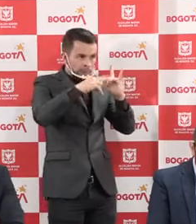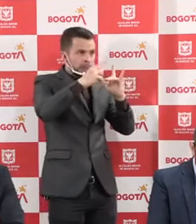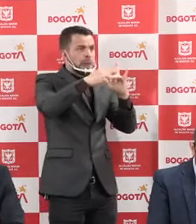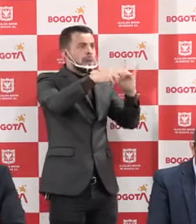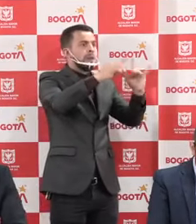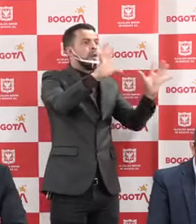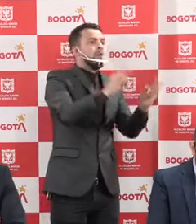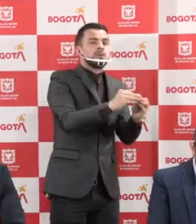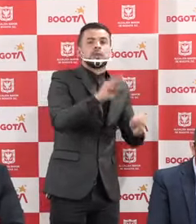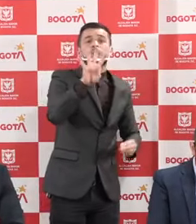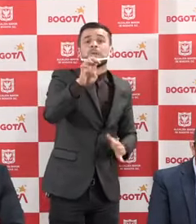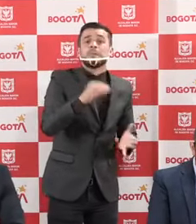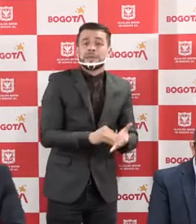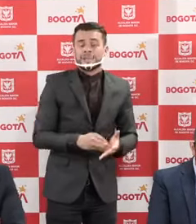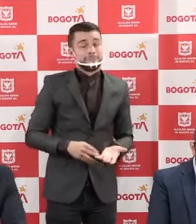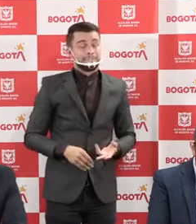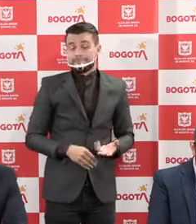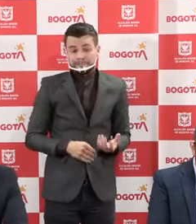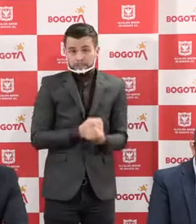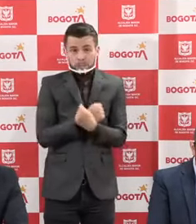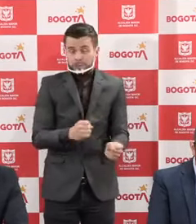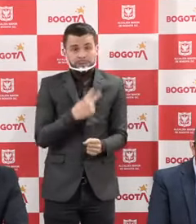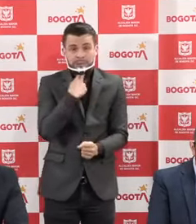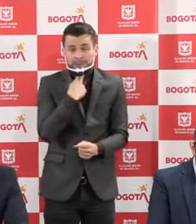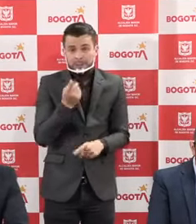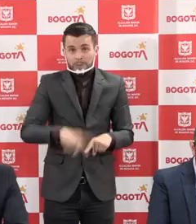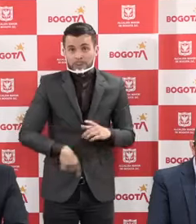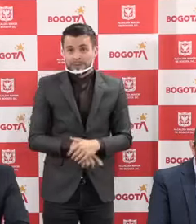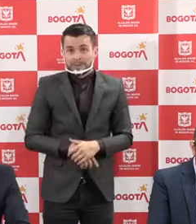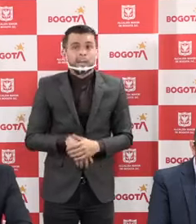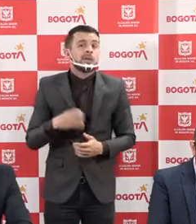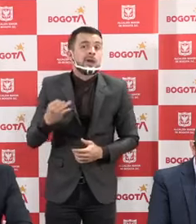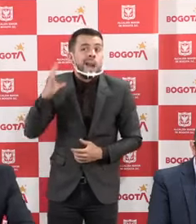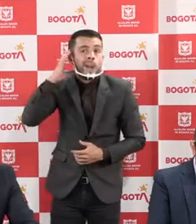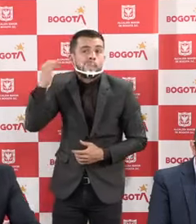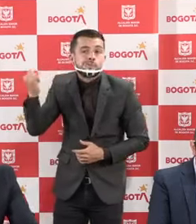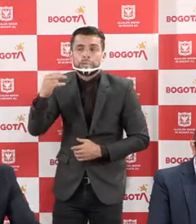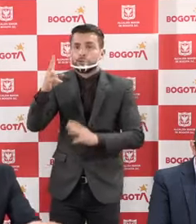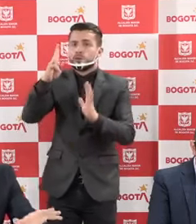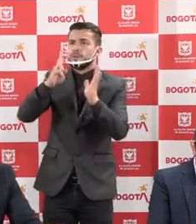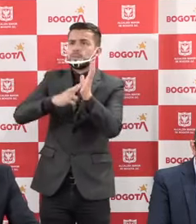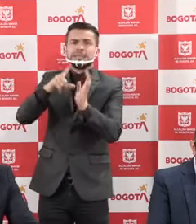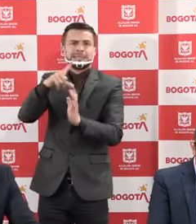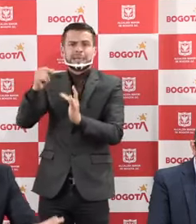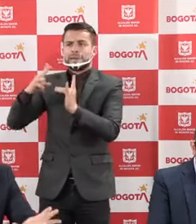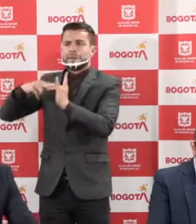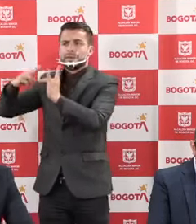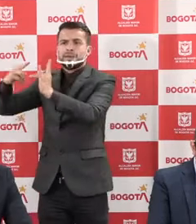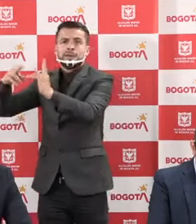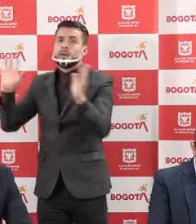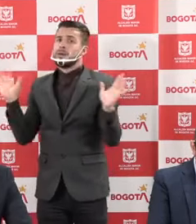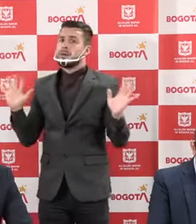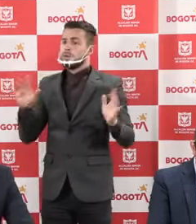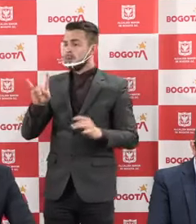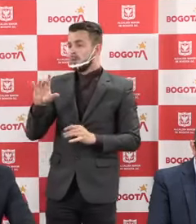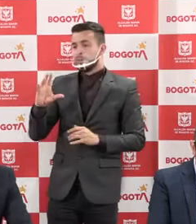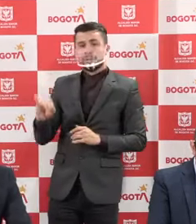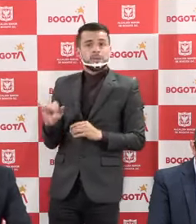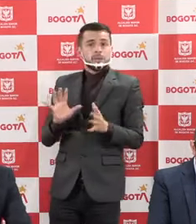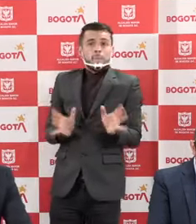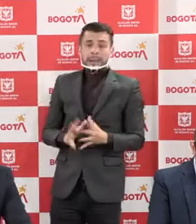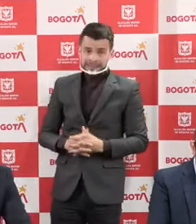2100 camas va a seguir creciendo en capacidad hospitalaria va a brindar y como lo ha hecho hasta el momento siempre los servicios hospitalarios